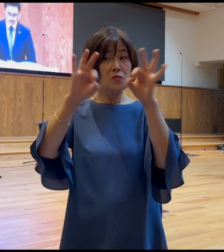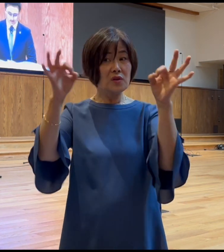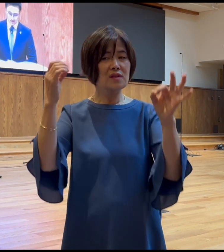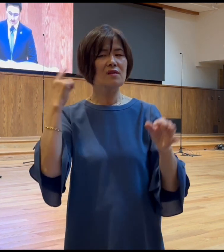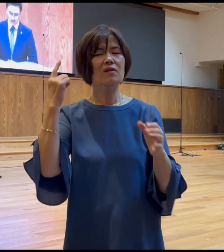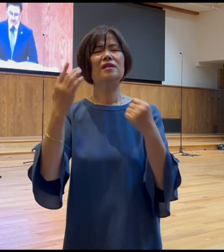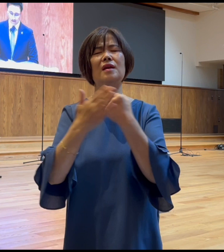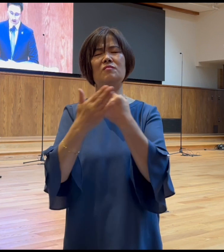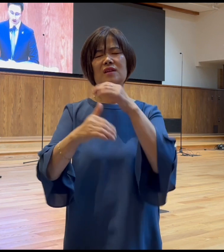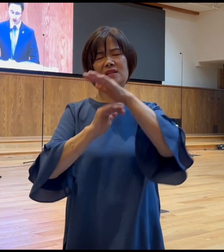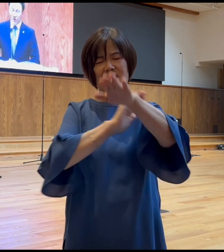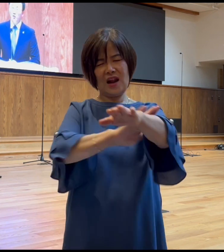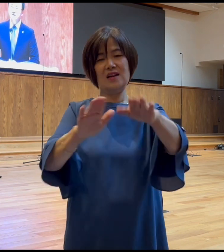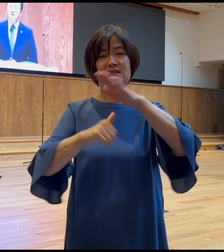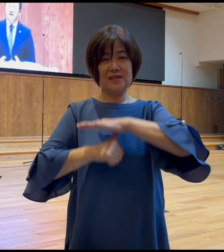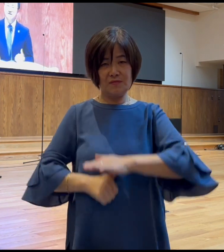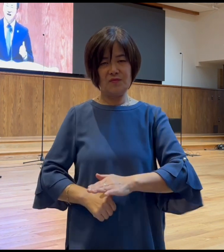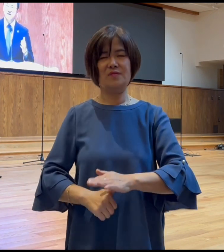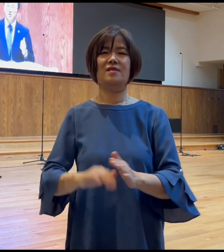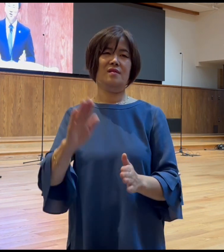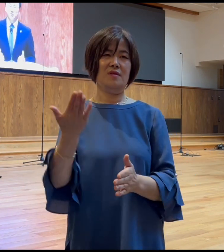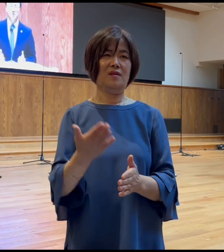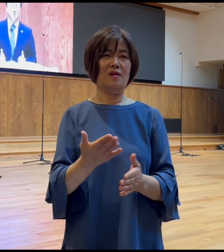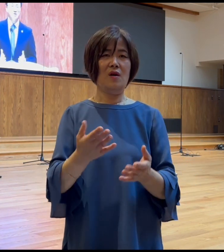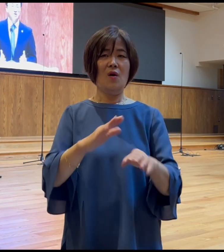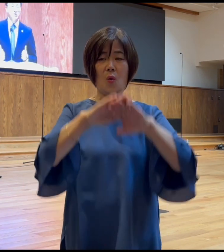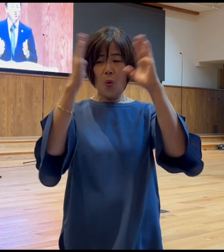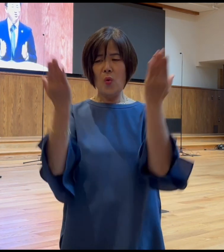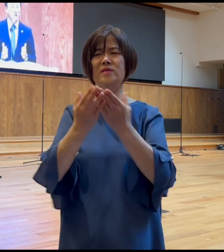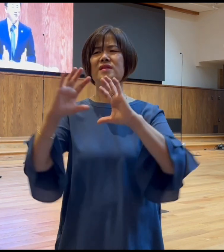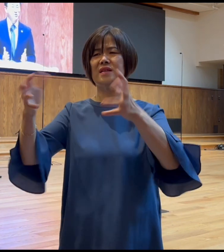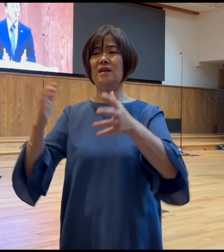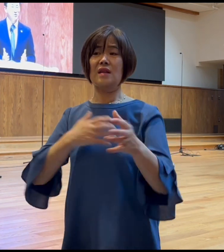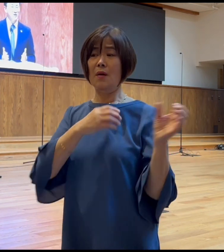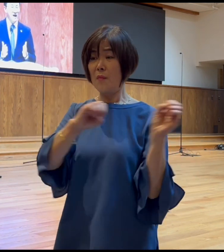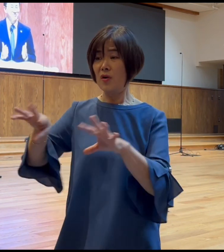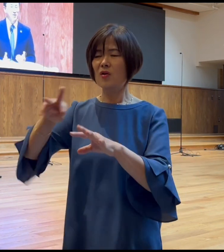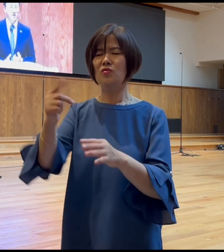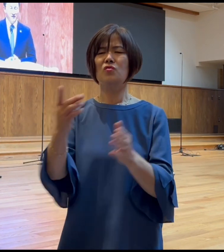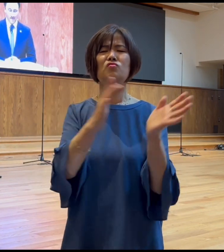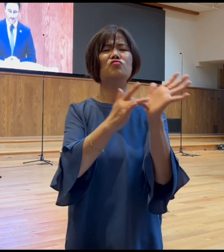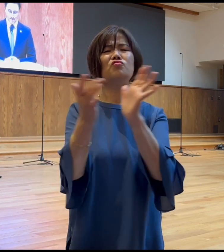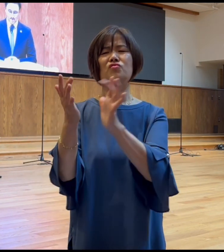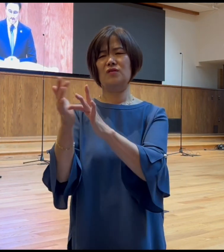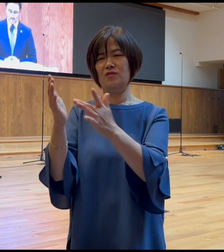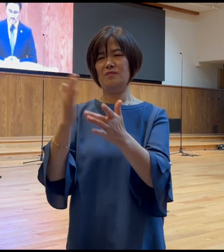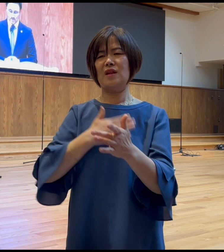때문이었습니다. 온 세상 날 버려도 주 예수 안 버려.